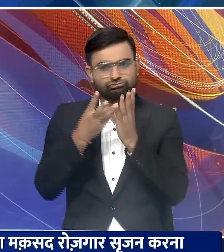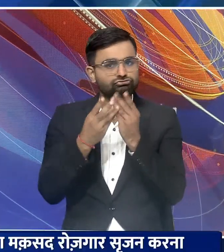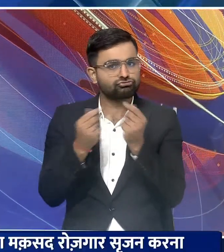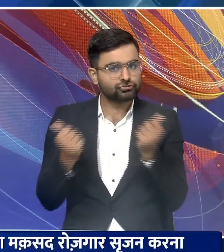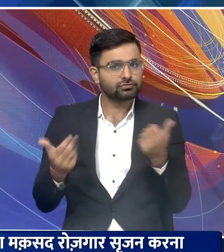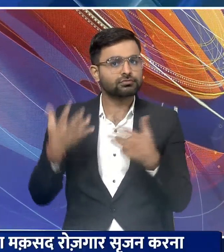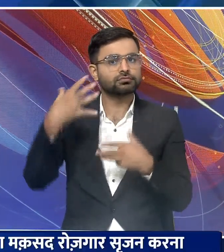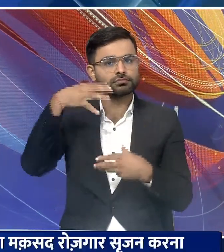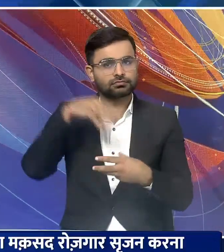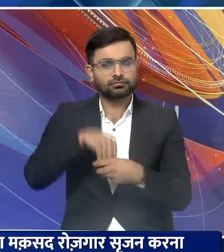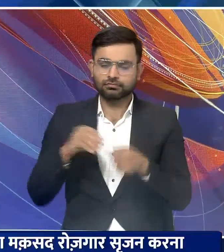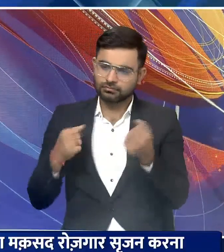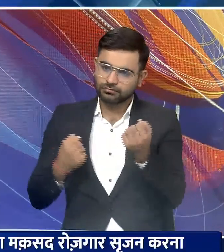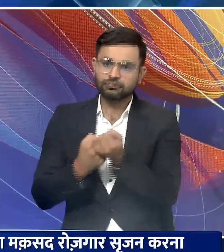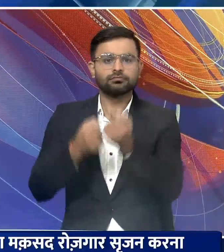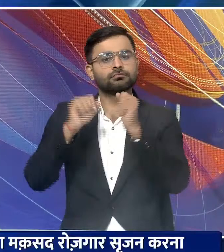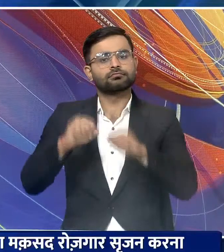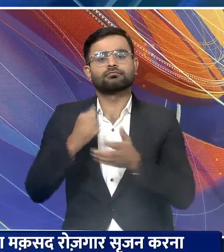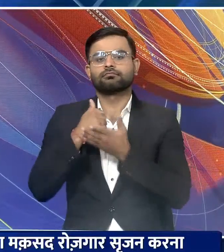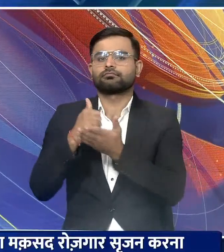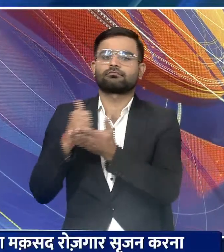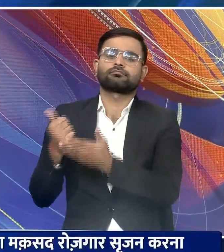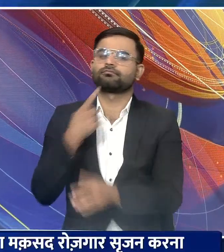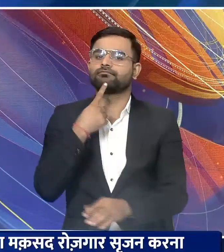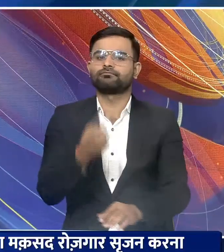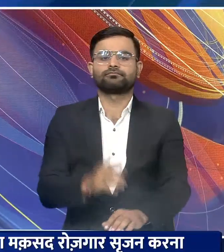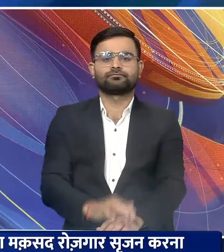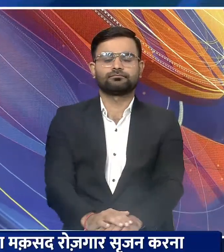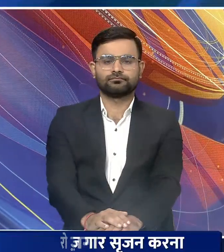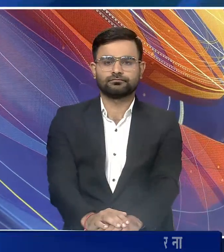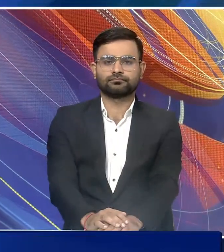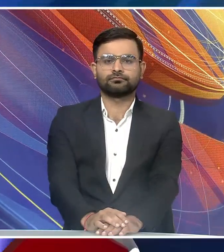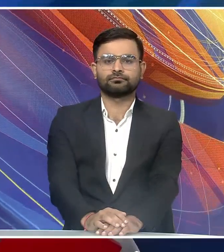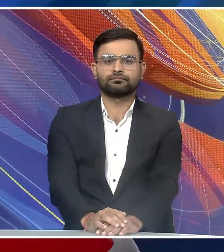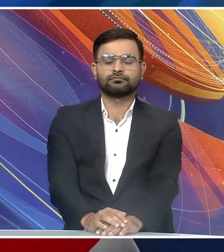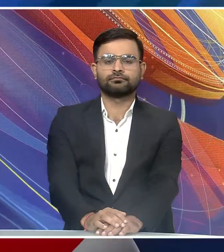में मदद करने का भी आह्वान किया।